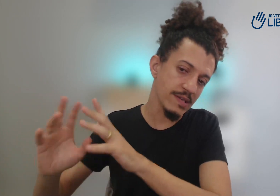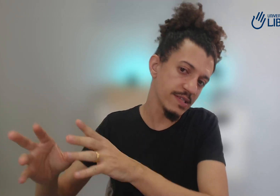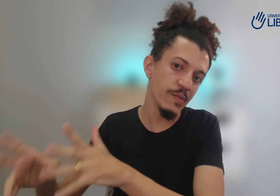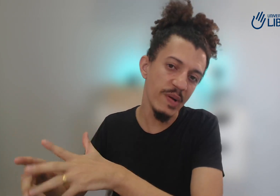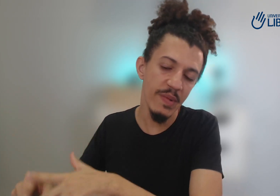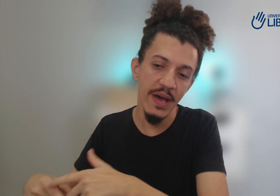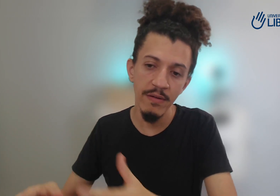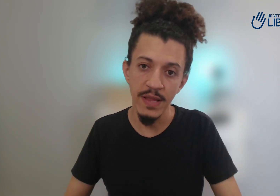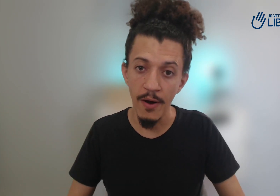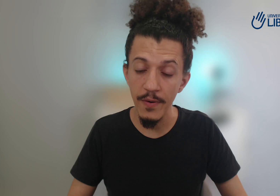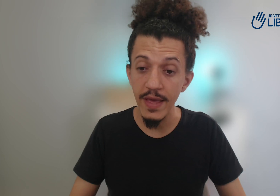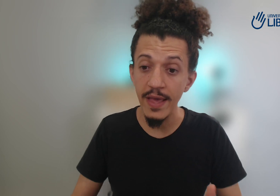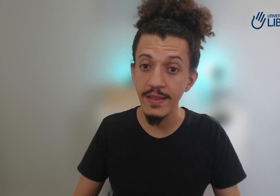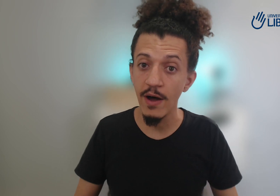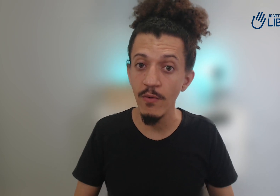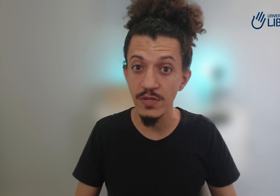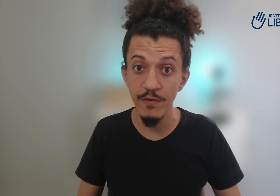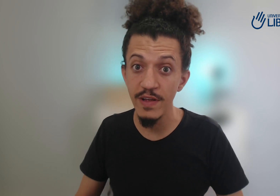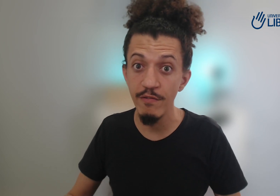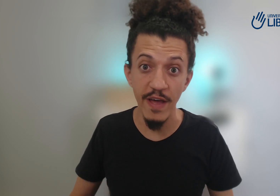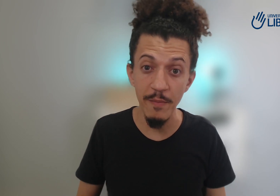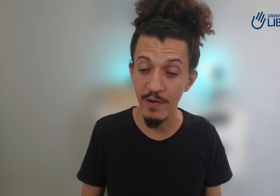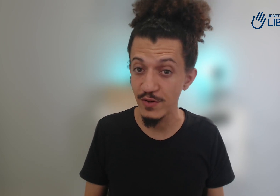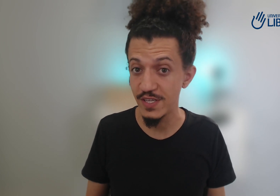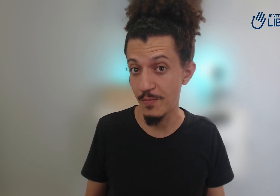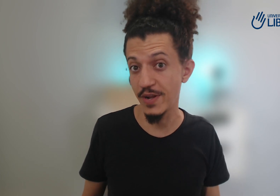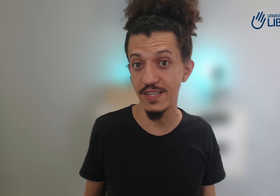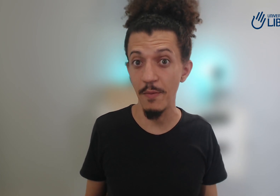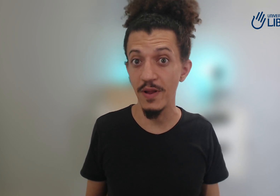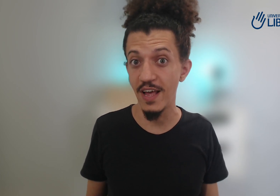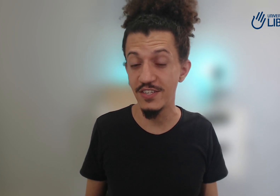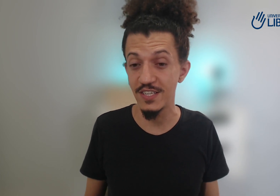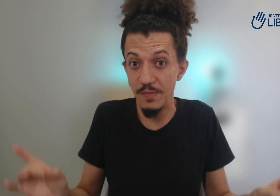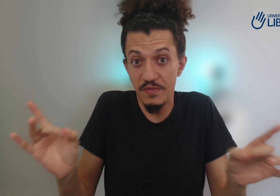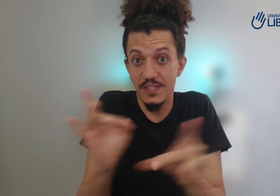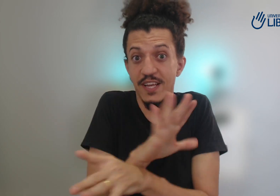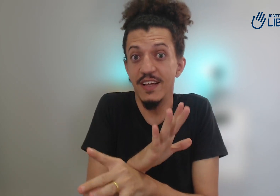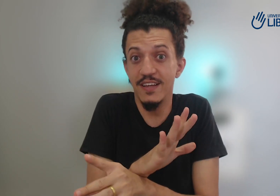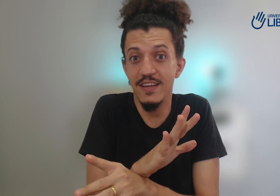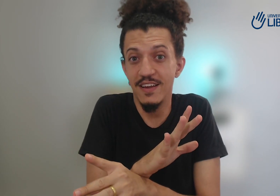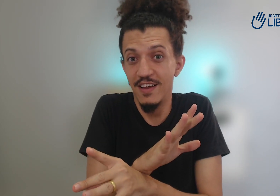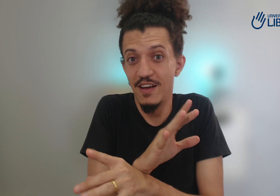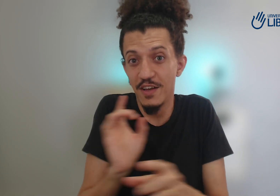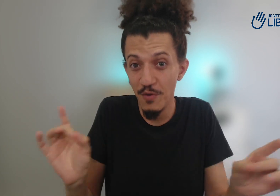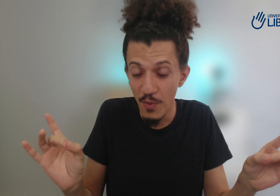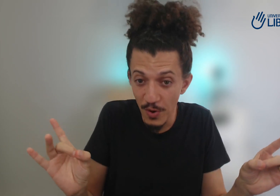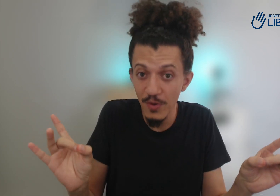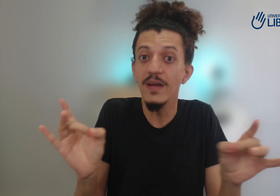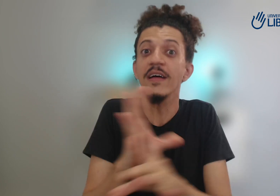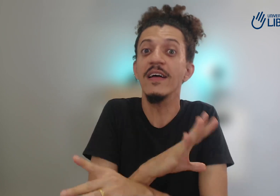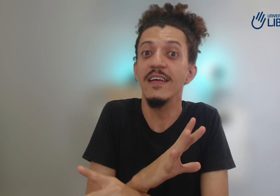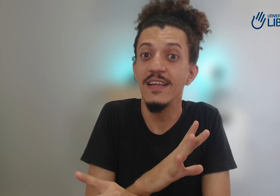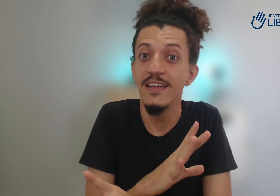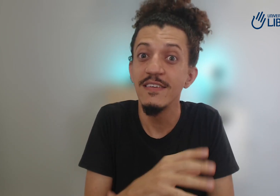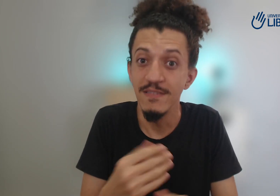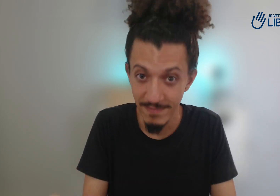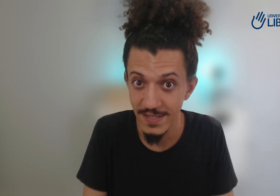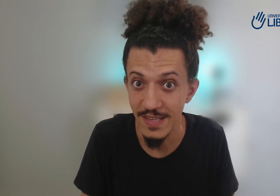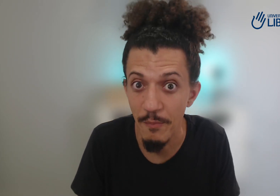assando primeiro e tal, e aí então o seu filho vem para você, por exemplo, e ele diz assim para você, que o bolo está